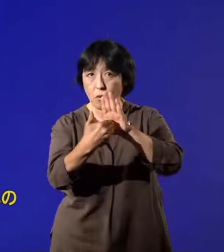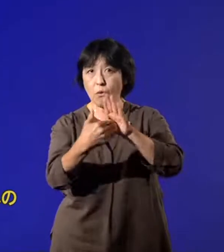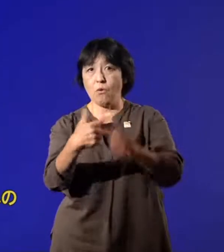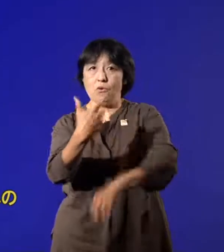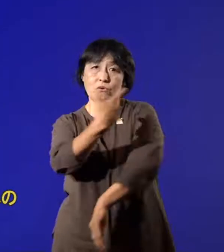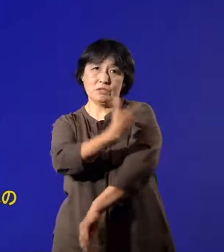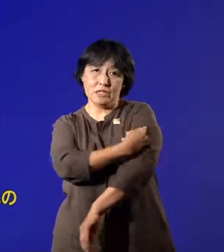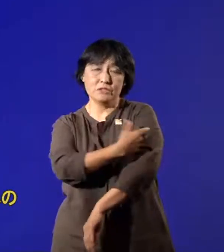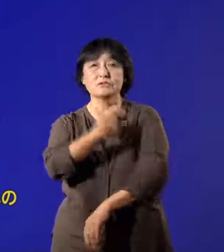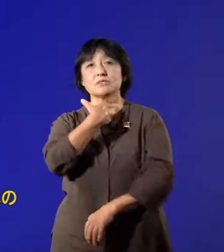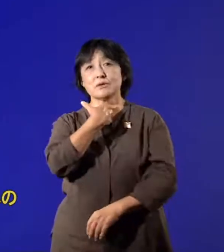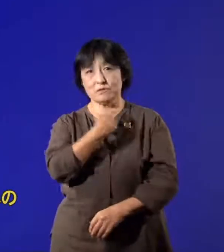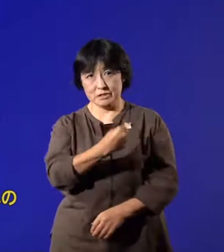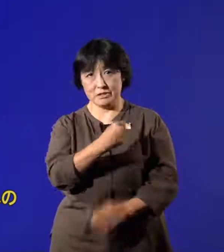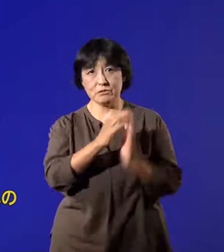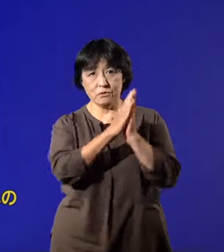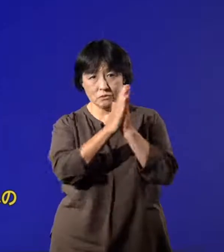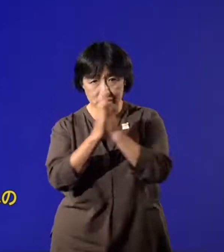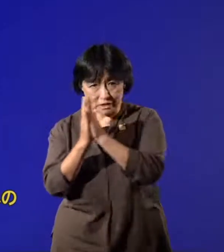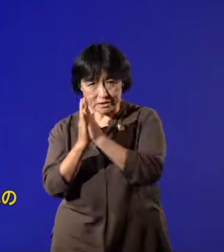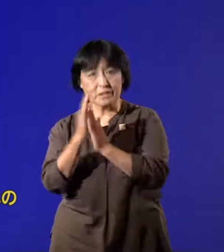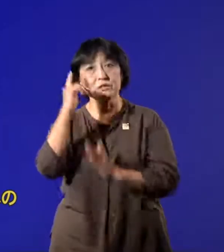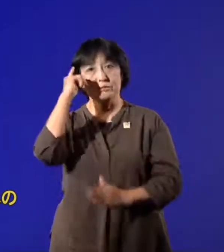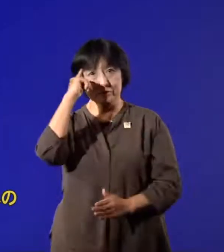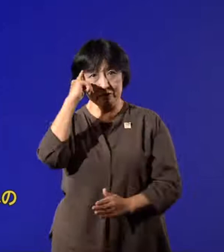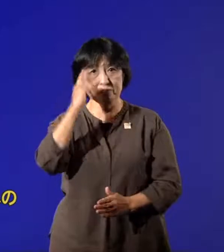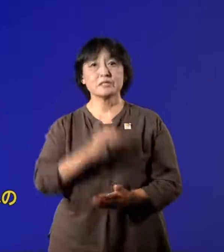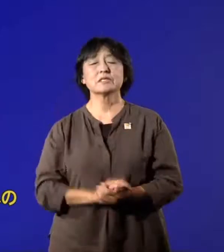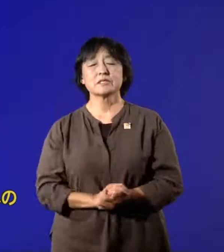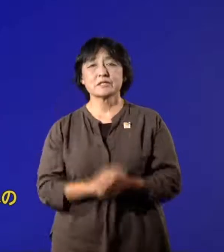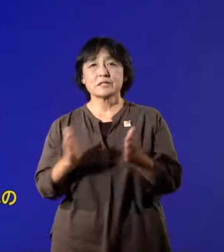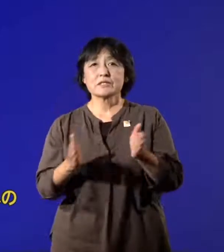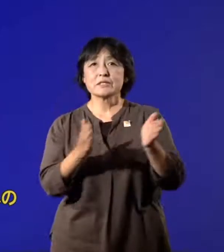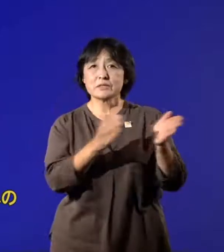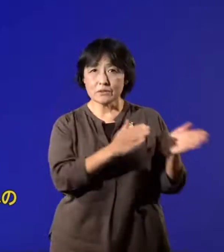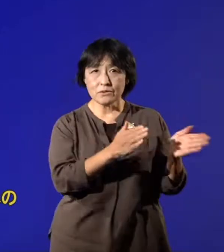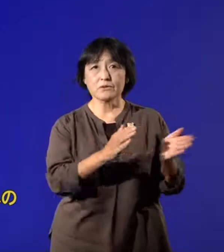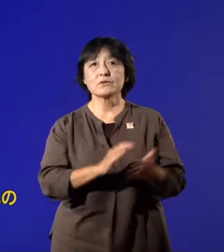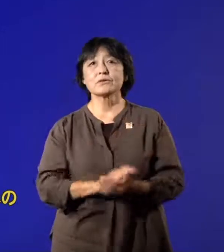をしていただきますようお願いをしたいというふうに思います。それから